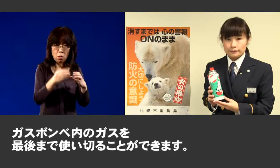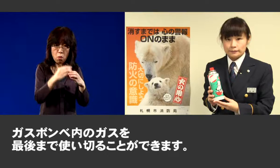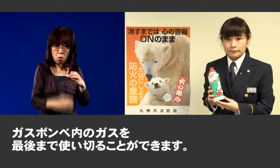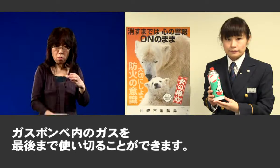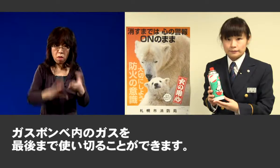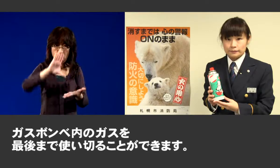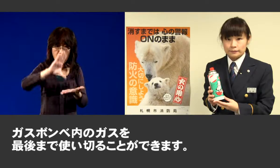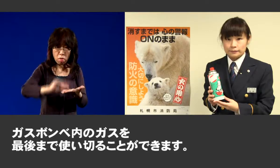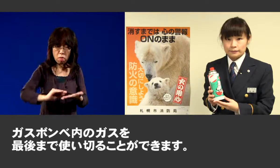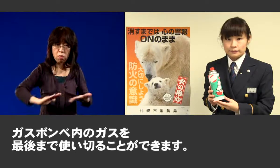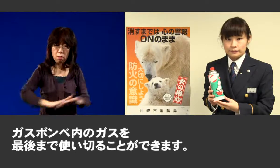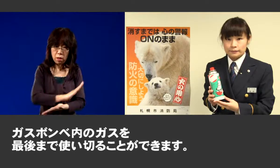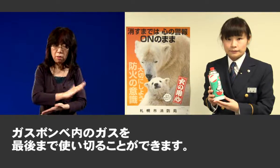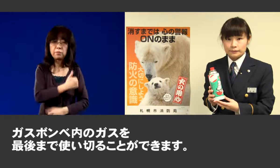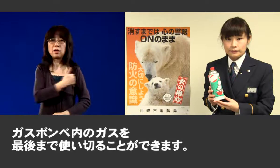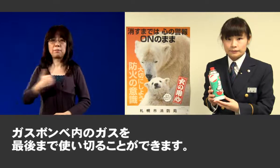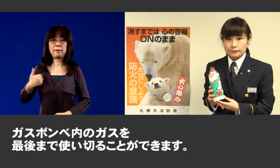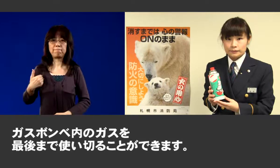ます。